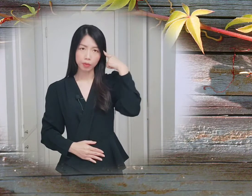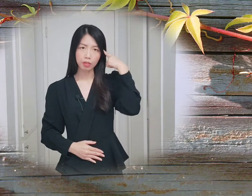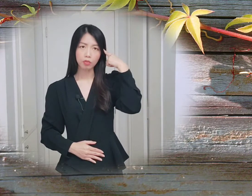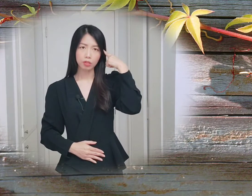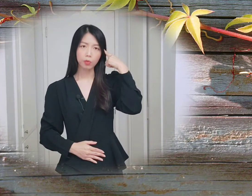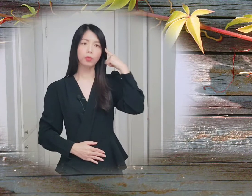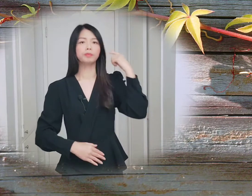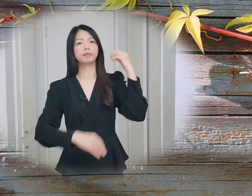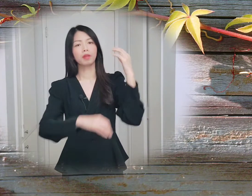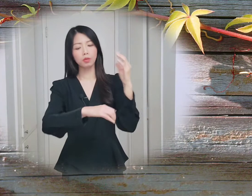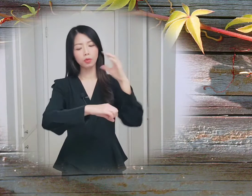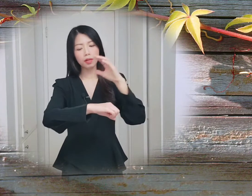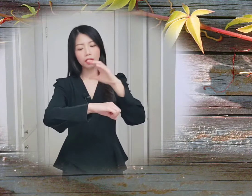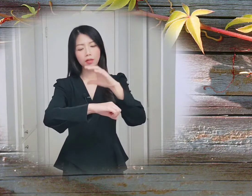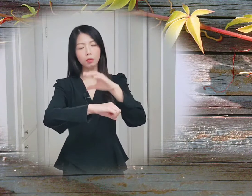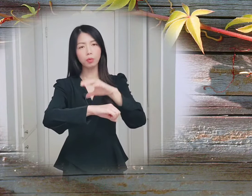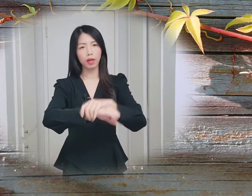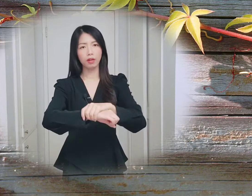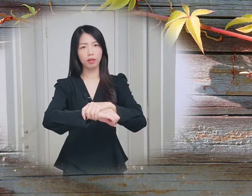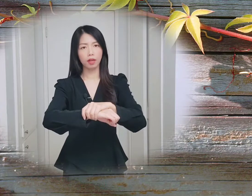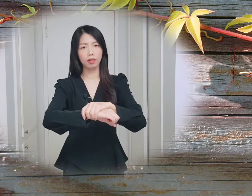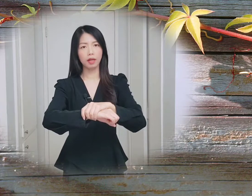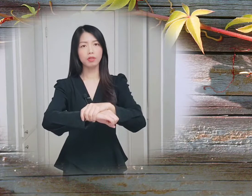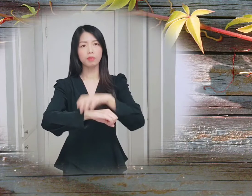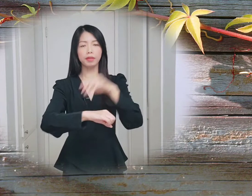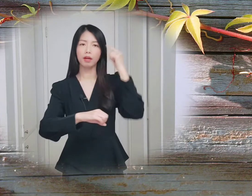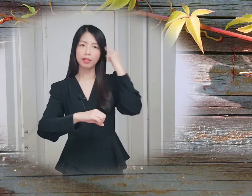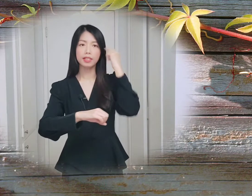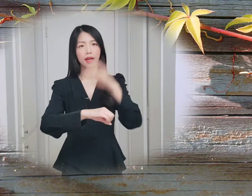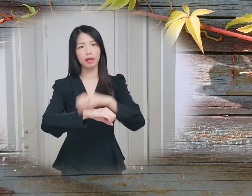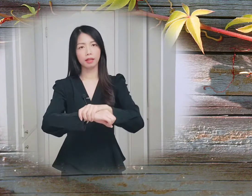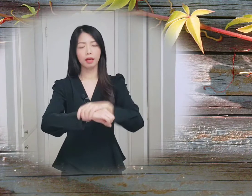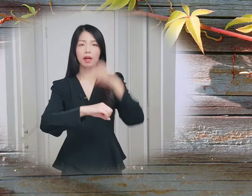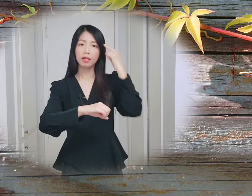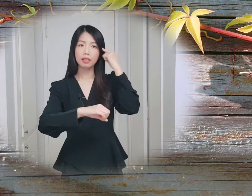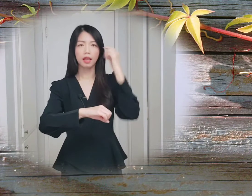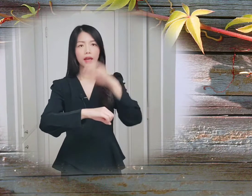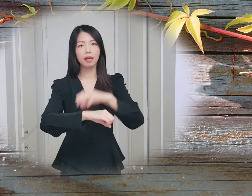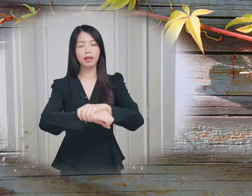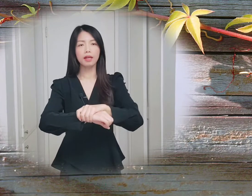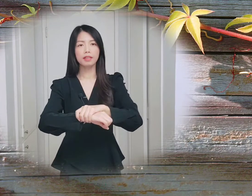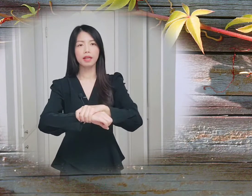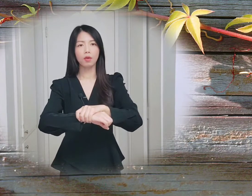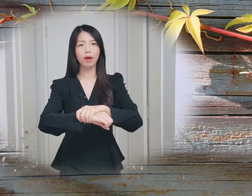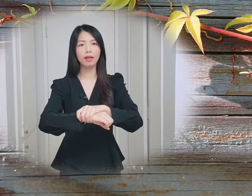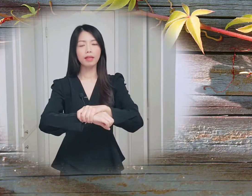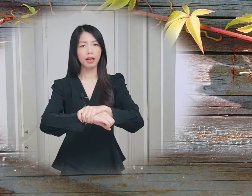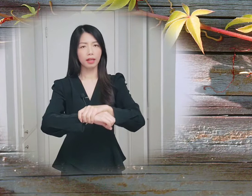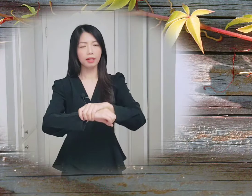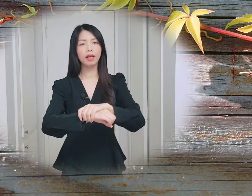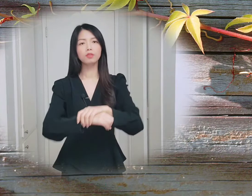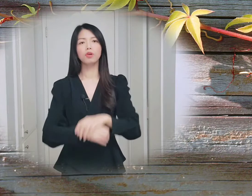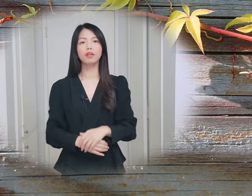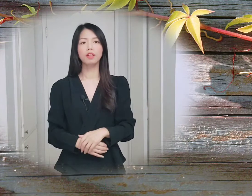관자놀이 한번 찍어주시고 손을 손목에 이렇게 잡아주시면 돼요. 지혜. 지혜. 지혜와